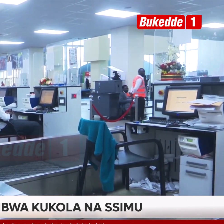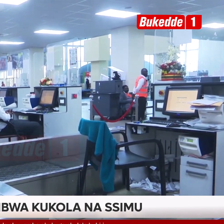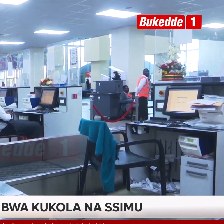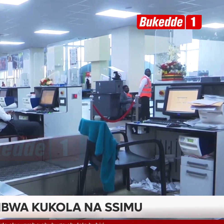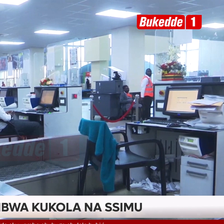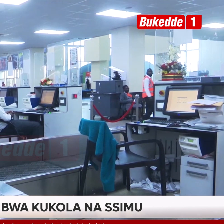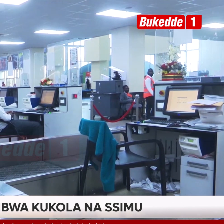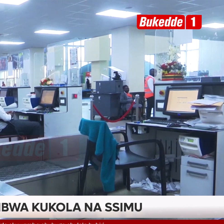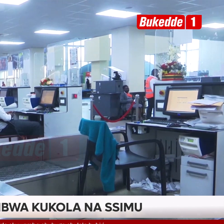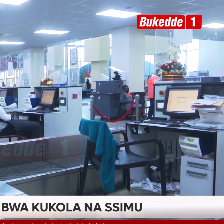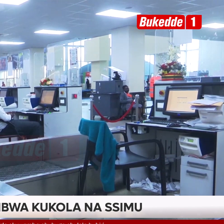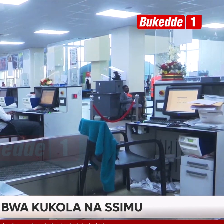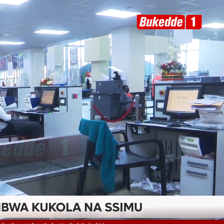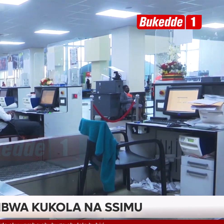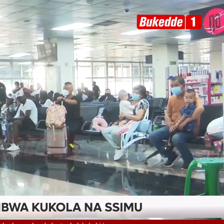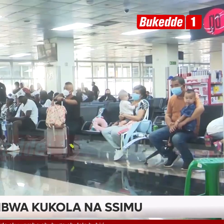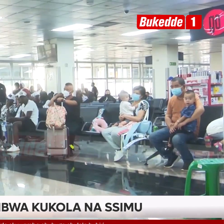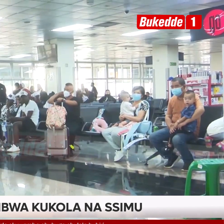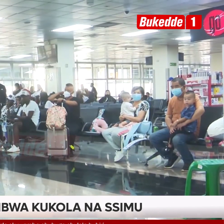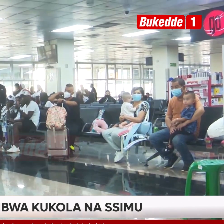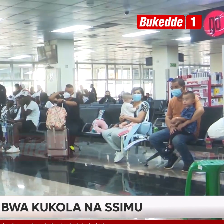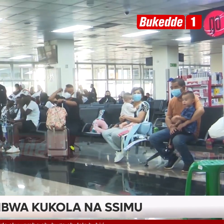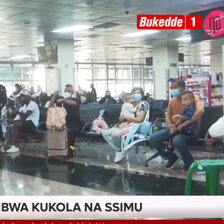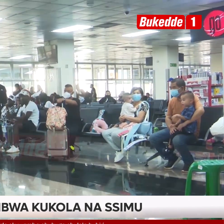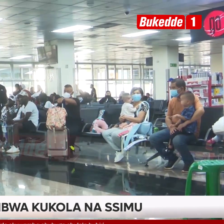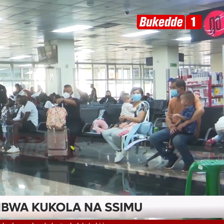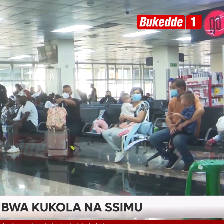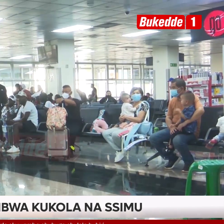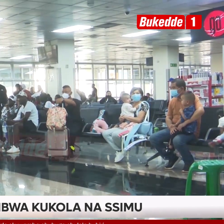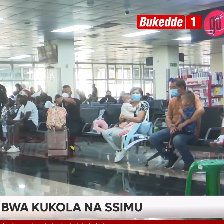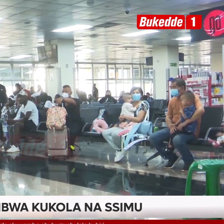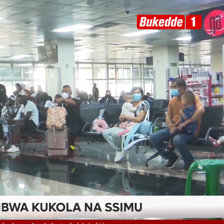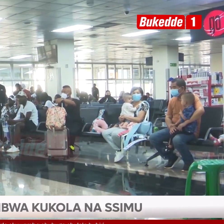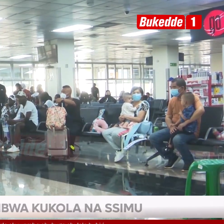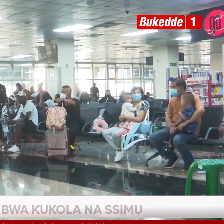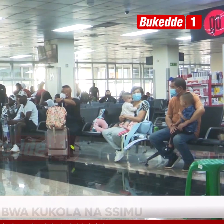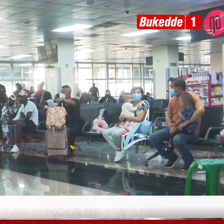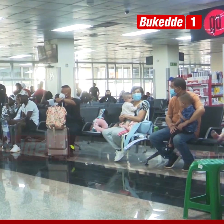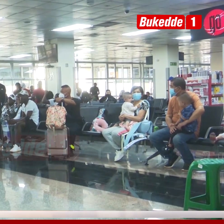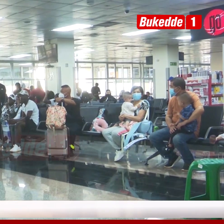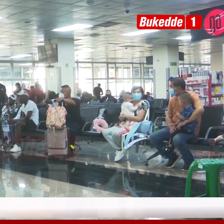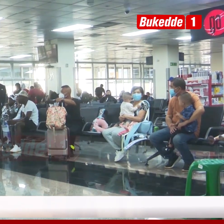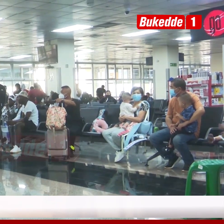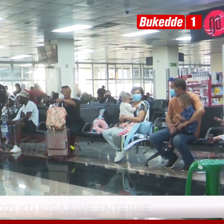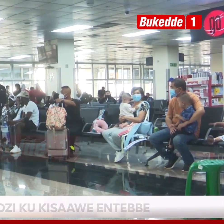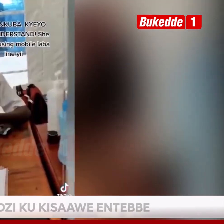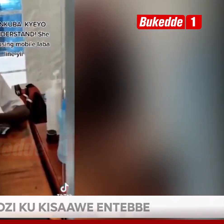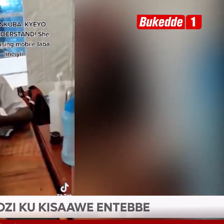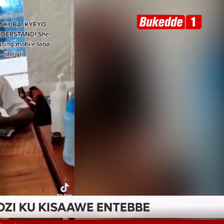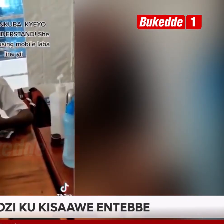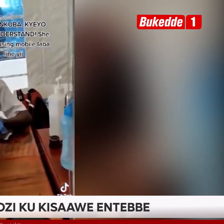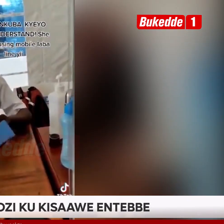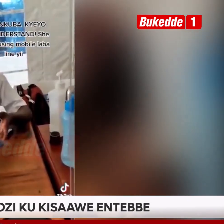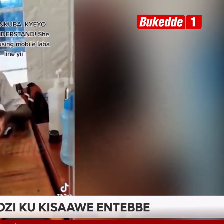ekisaawe ky'ennyonyi Entebbe Olive Lumunyo n'akulira ekitongole ky'abayingira n'okufuluma eggwanga Major General Apollo Kasita Goa.